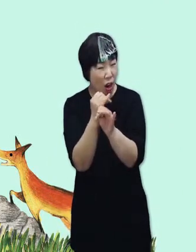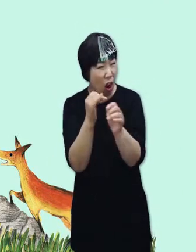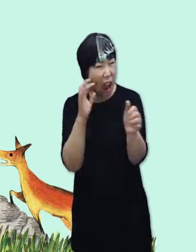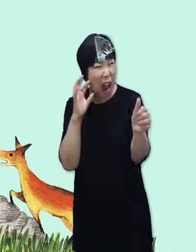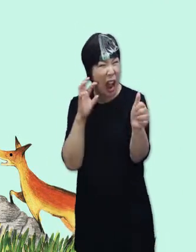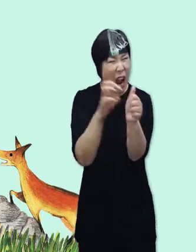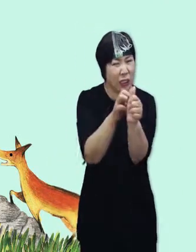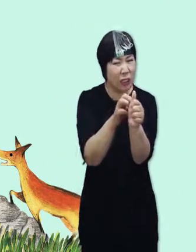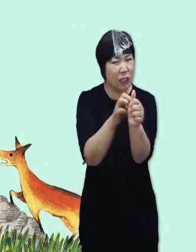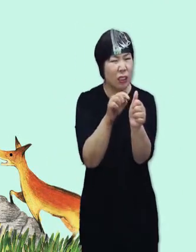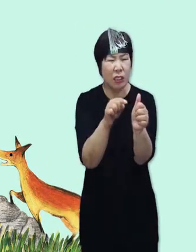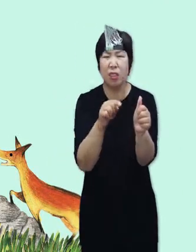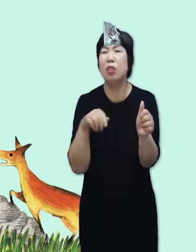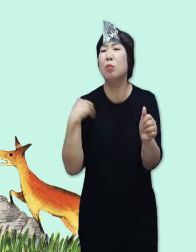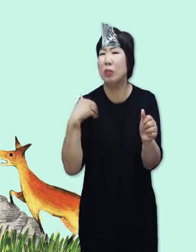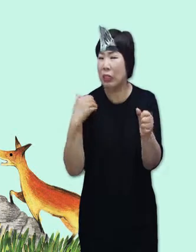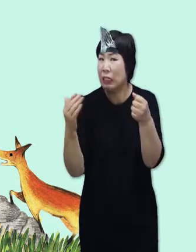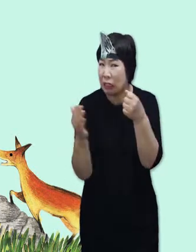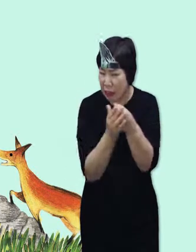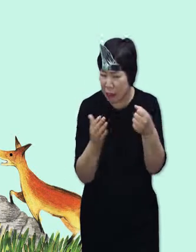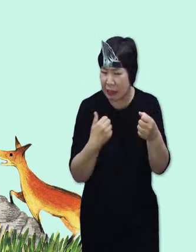언제 공격당할지 모르니까